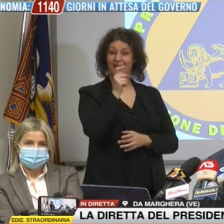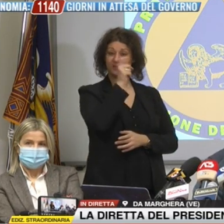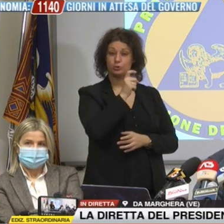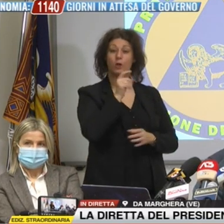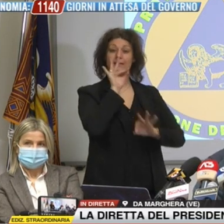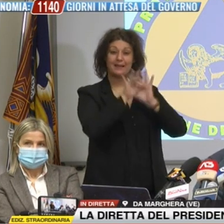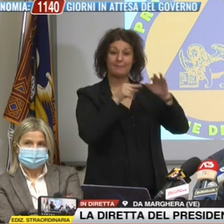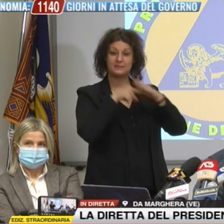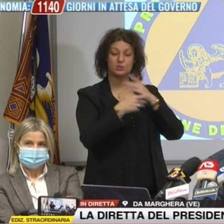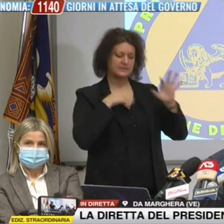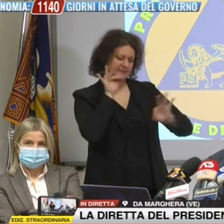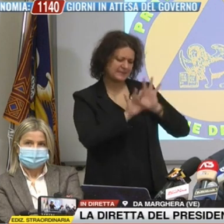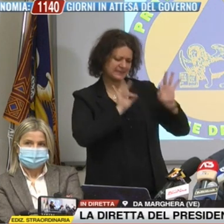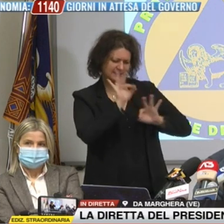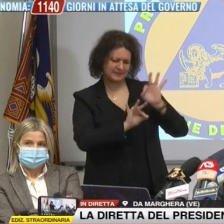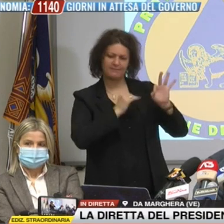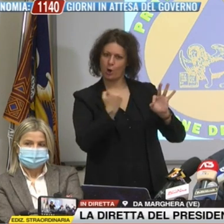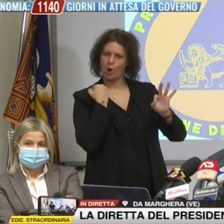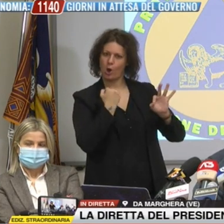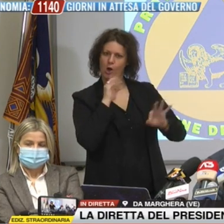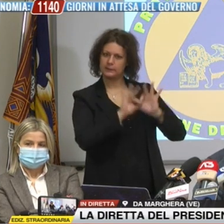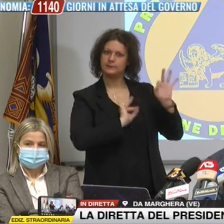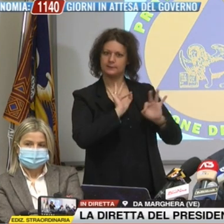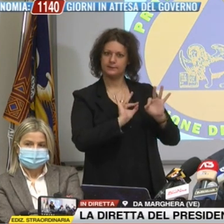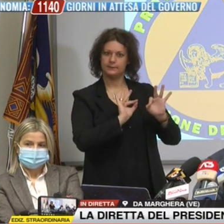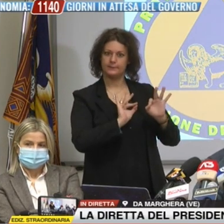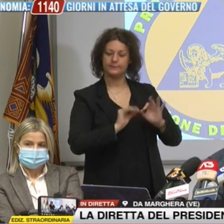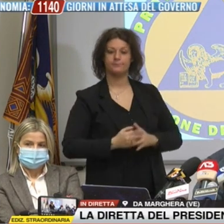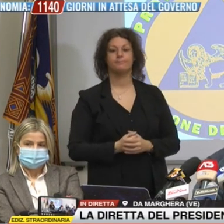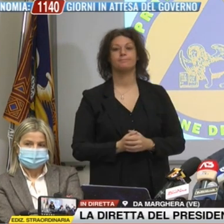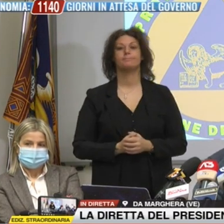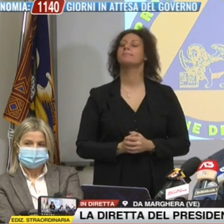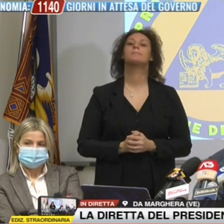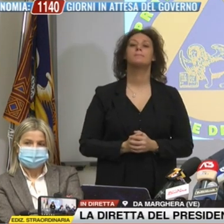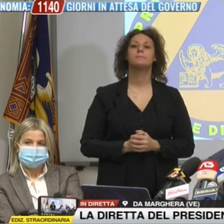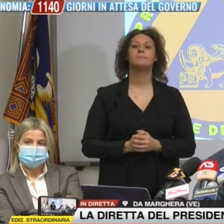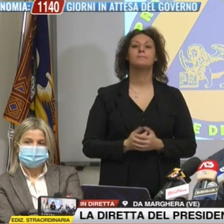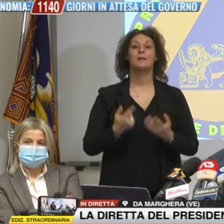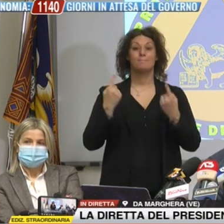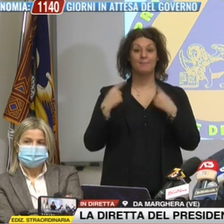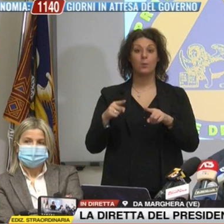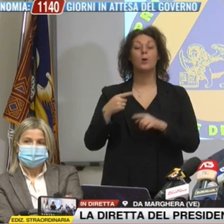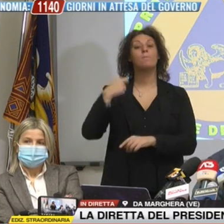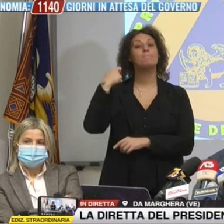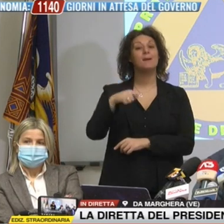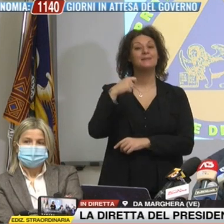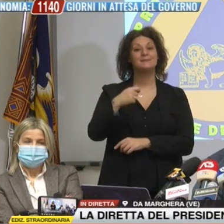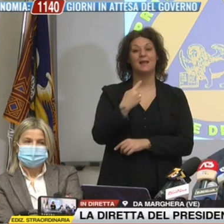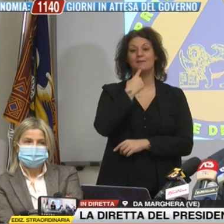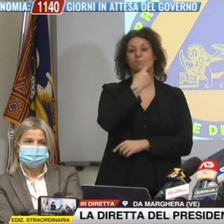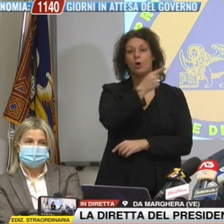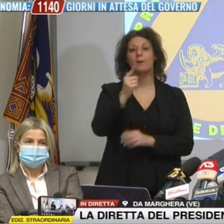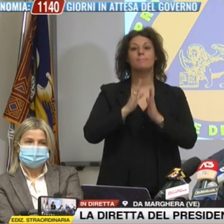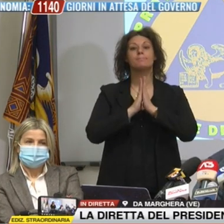trattamenti gravosi. Qui il messaggio che il Presidente ci teneva che noi dessimo è proprio questo, una visione dei